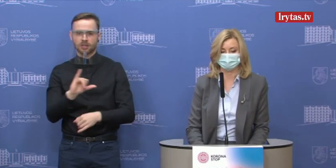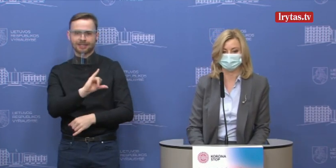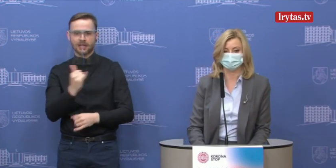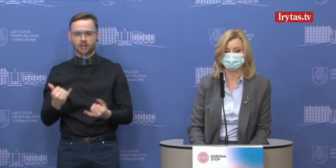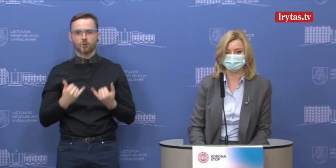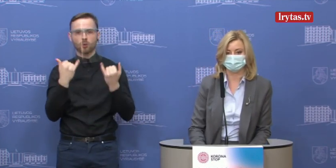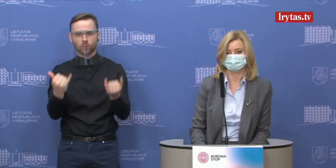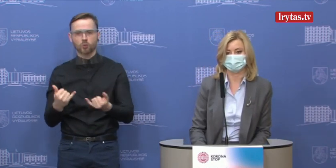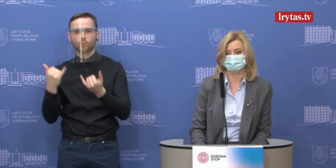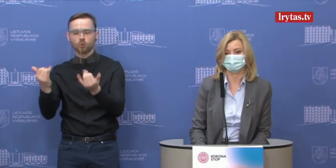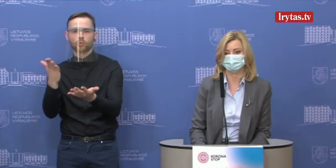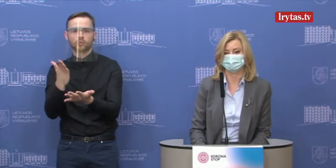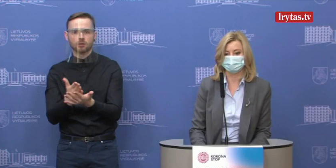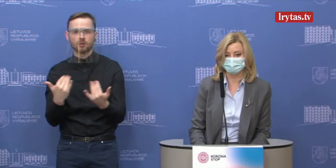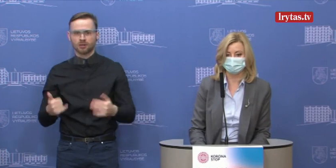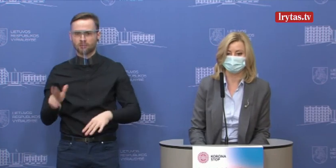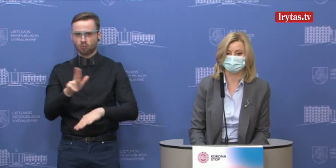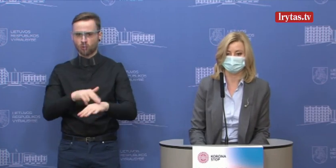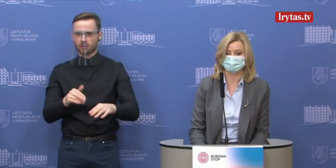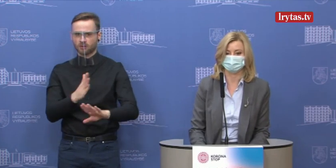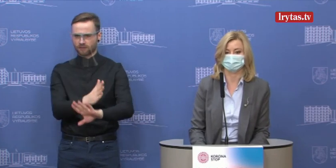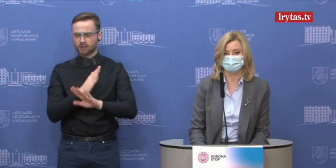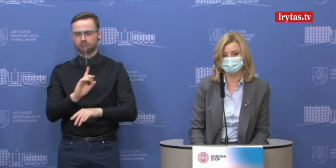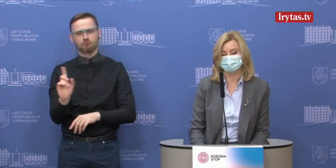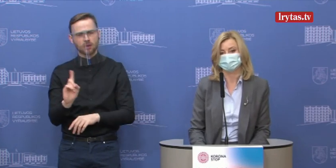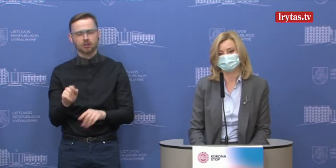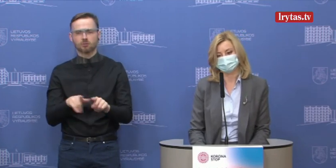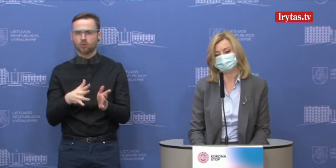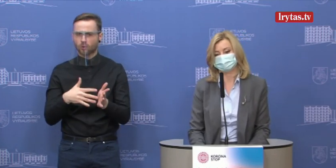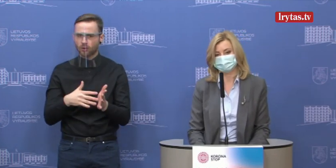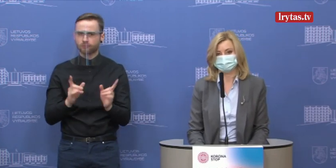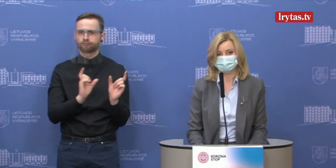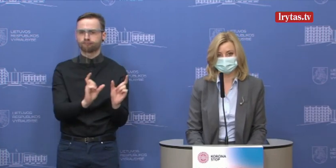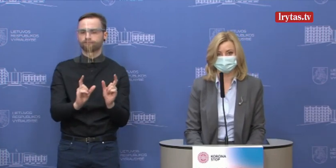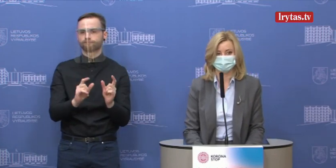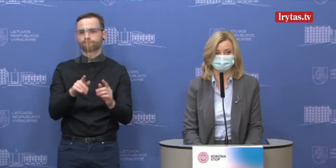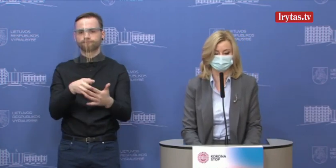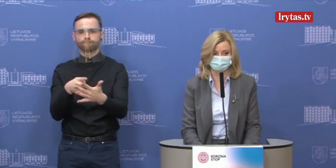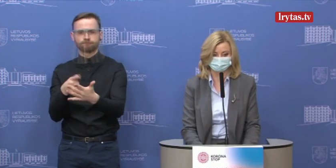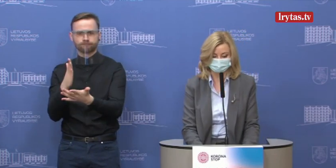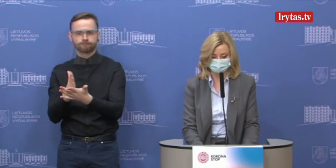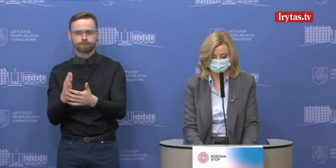ir nėra visiškai atsisakoma jokių ribojimų, o kol yra ribojimai, tol yra ir stebėsena.